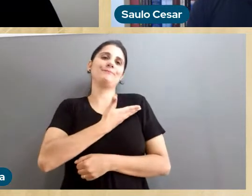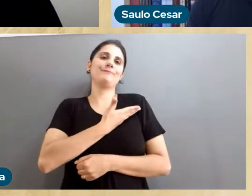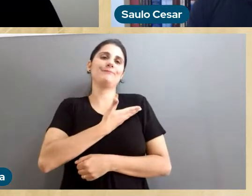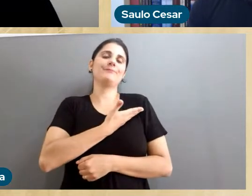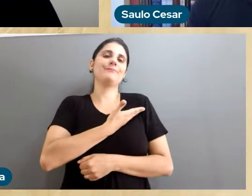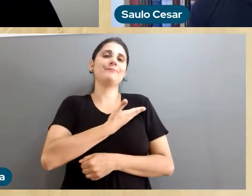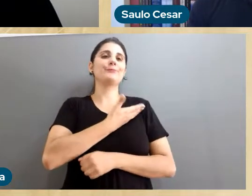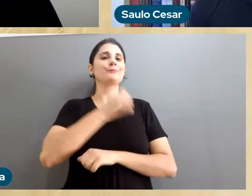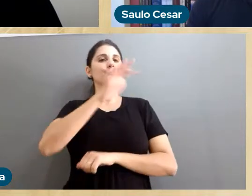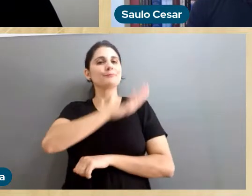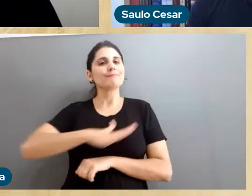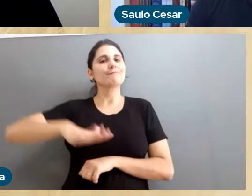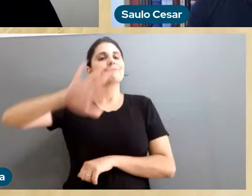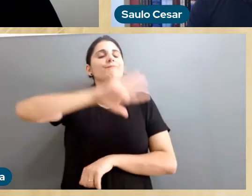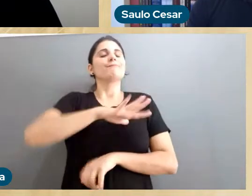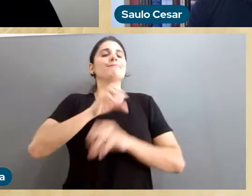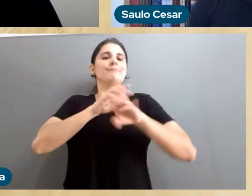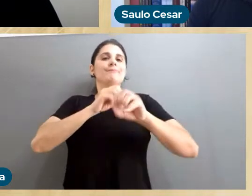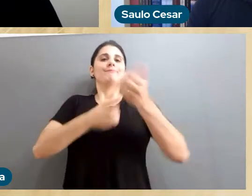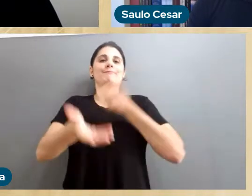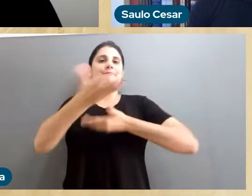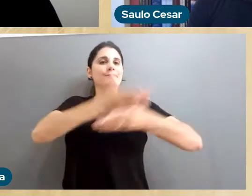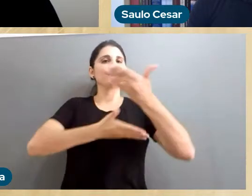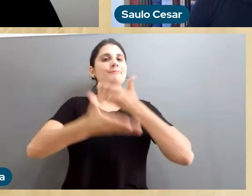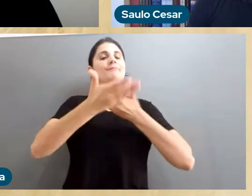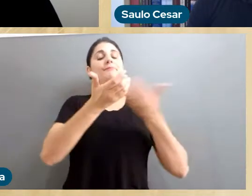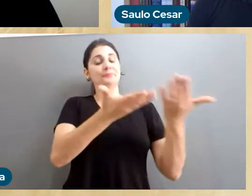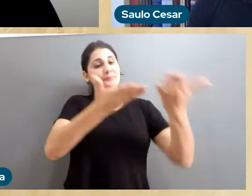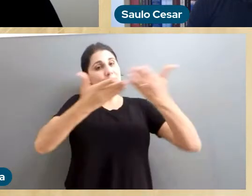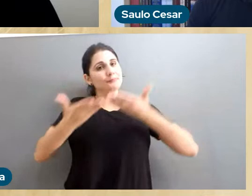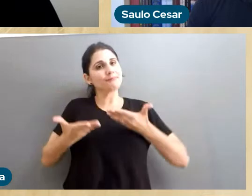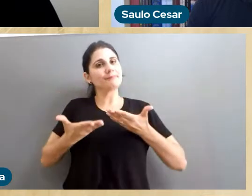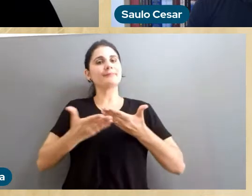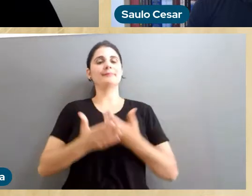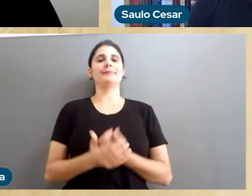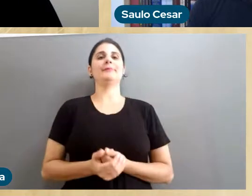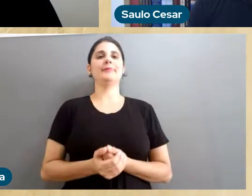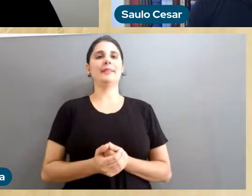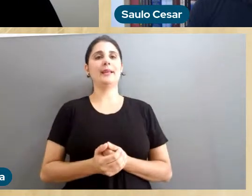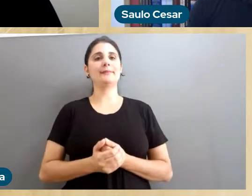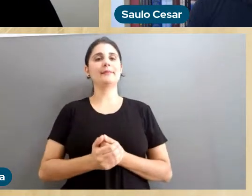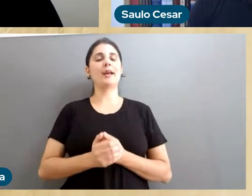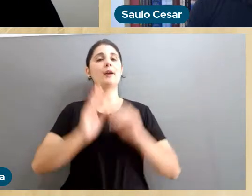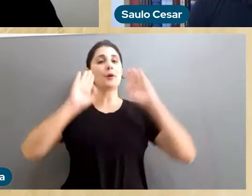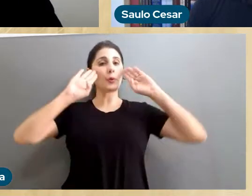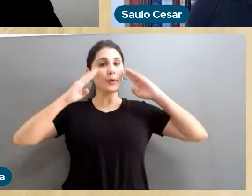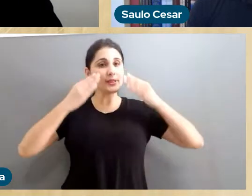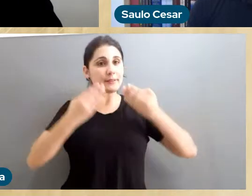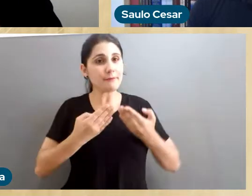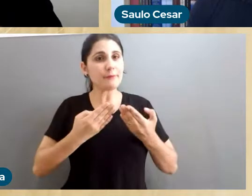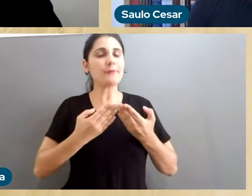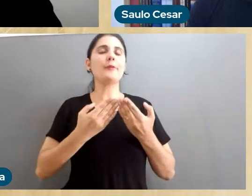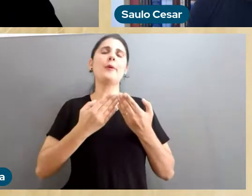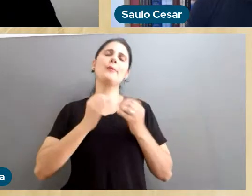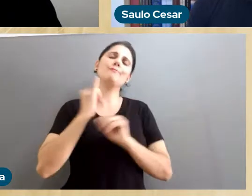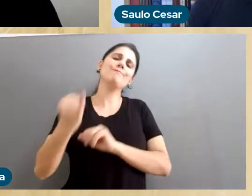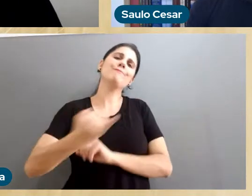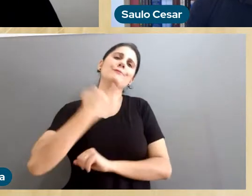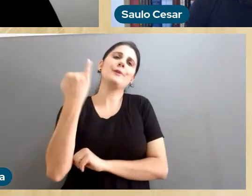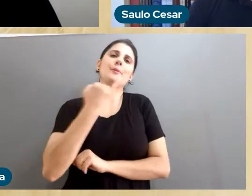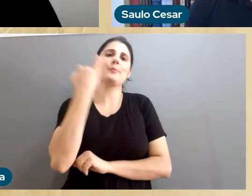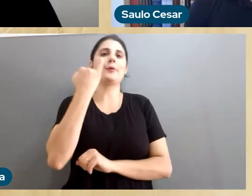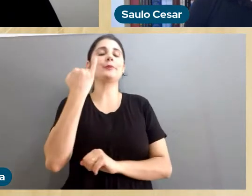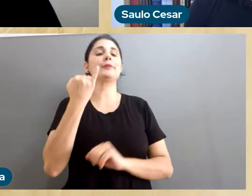clima que o Evangelho e a doutrina espírita nos convidam a confraternizar em torno dessa mensagem tão importante para os